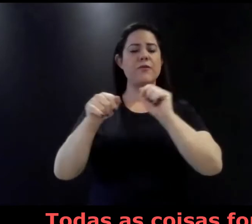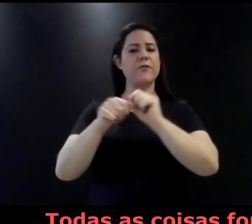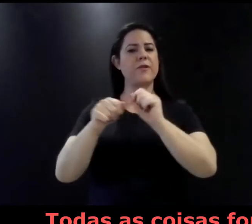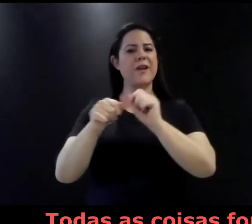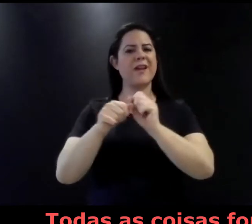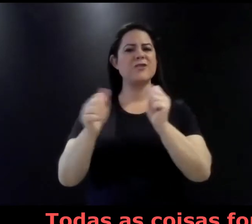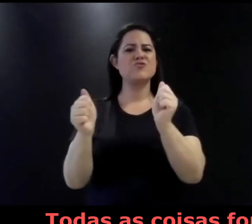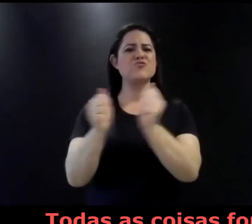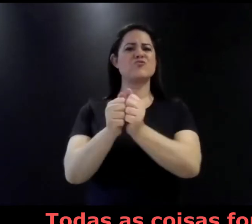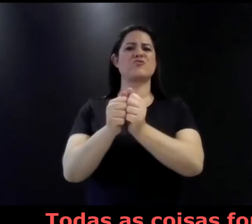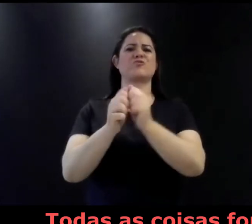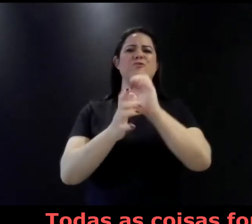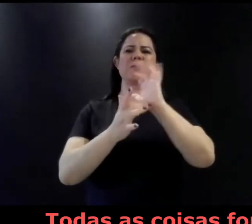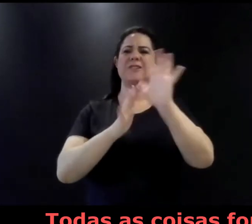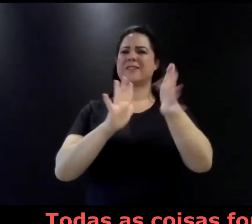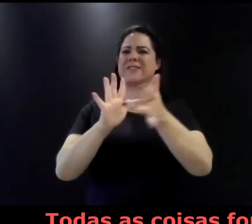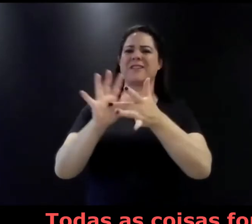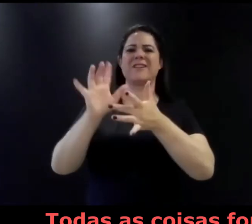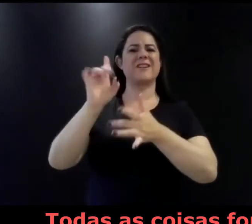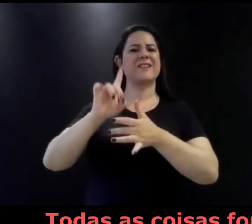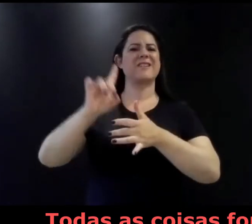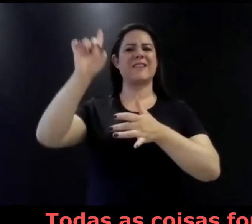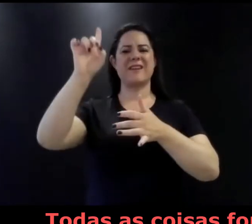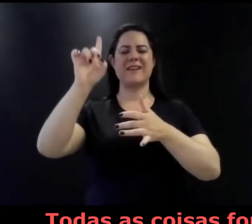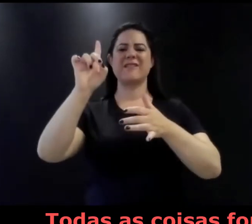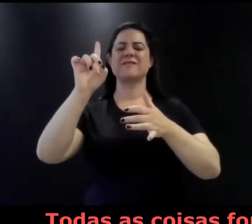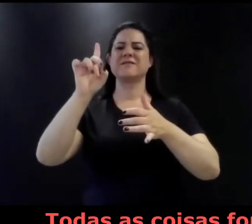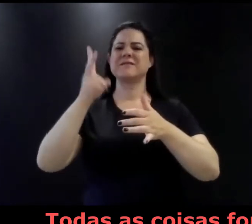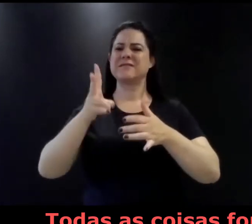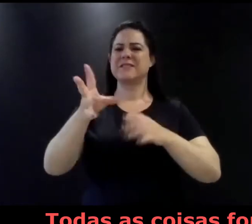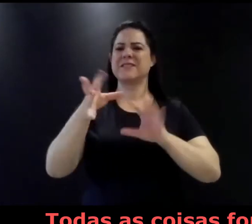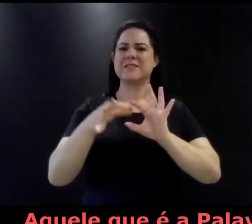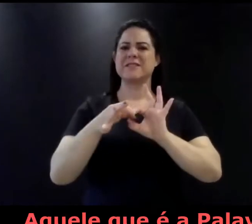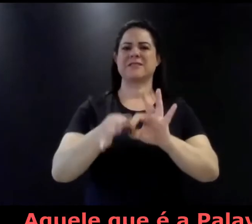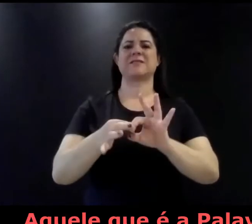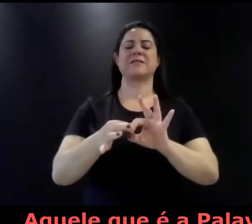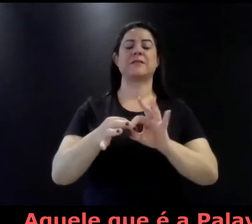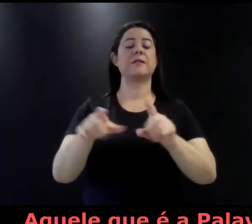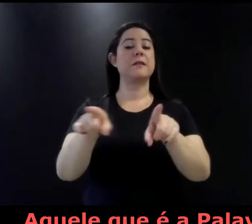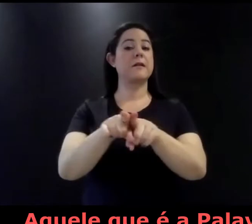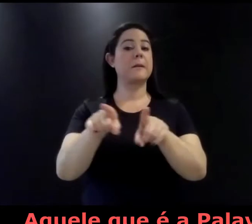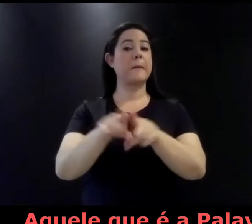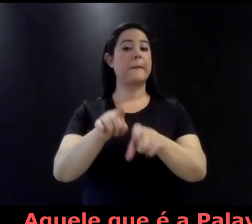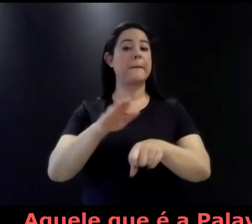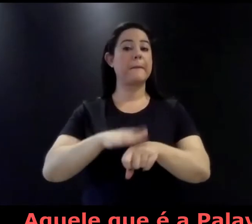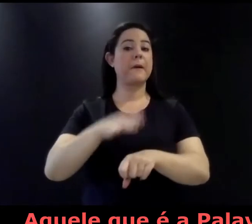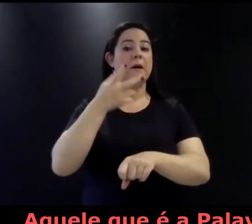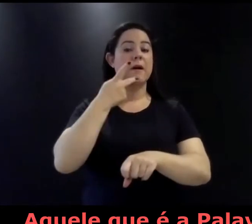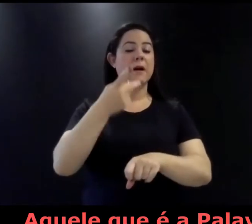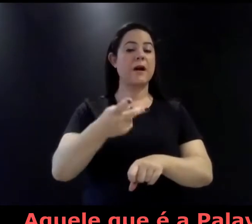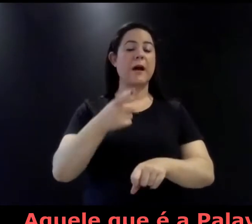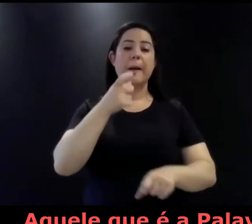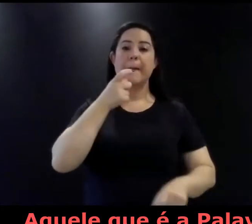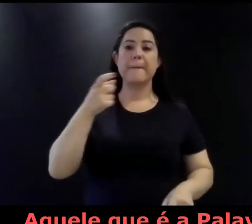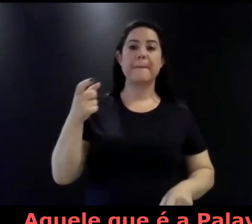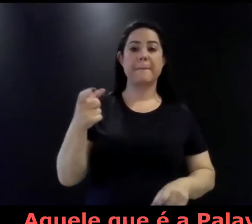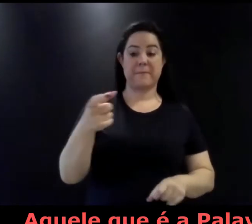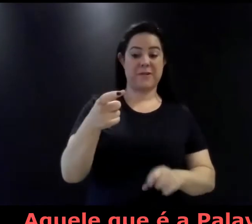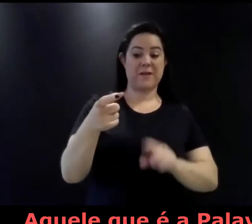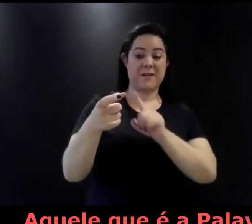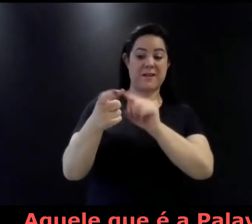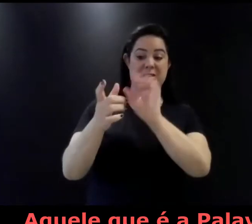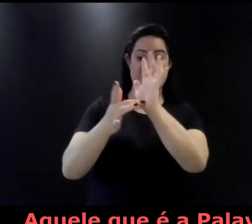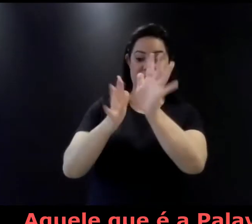ele nada do que foi feito se fez. E diz mais, que o Verbo virou